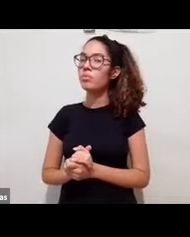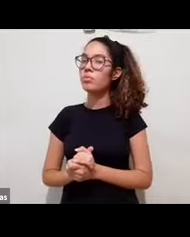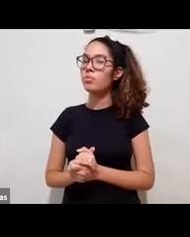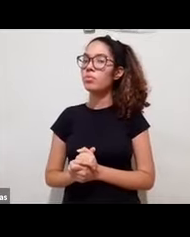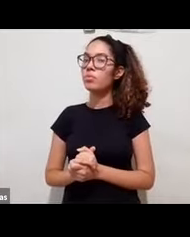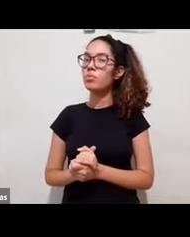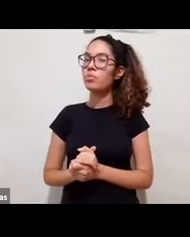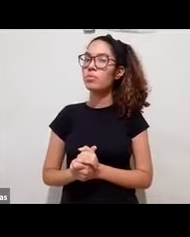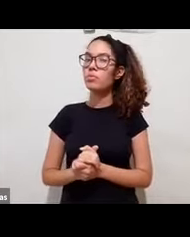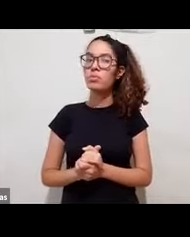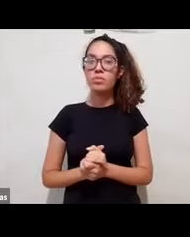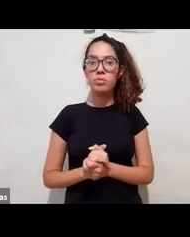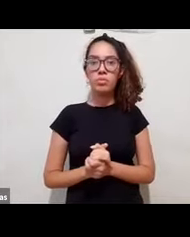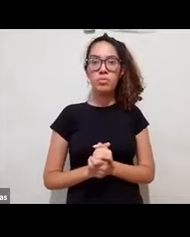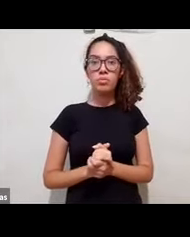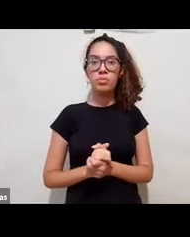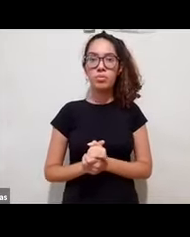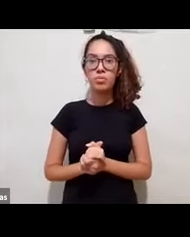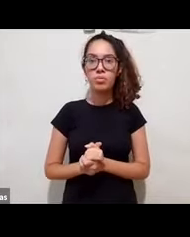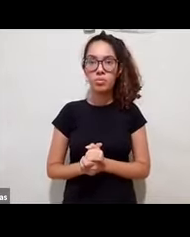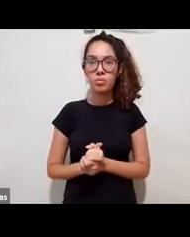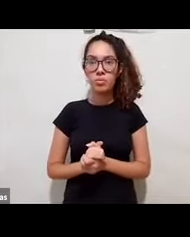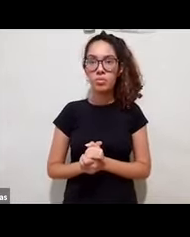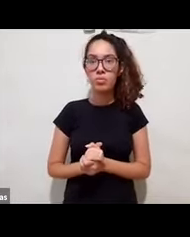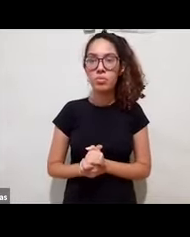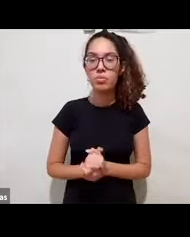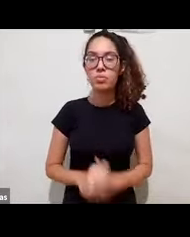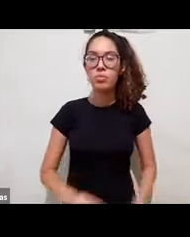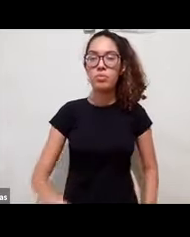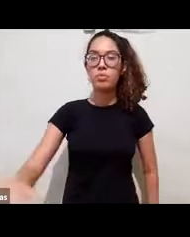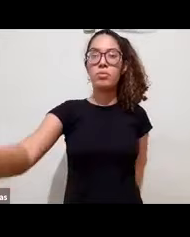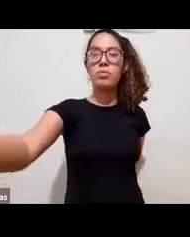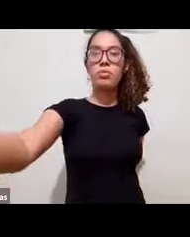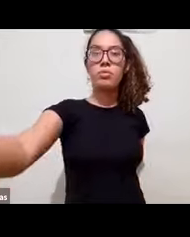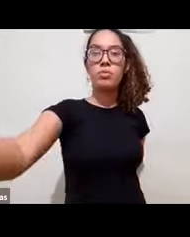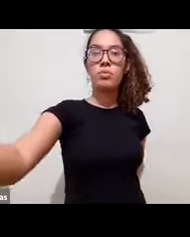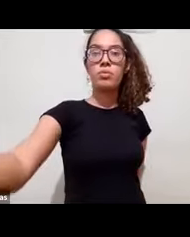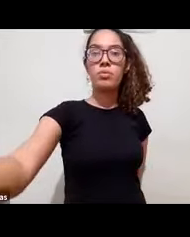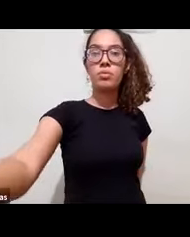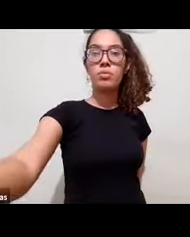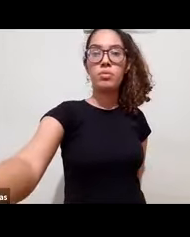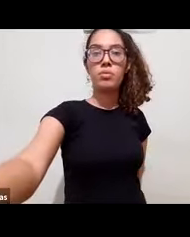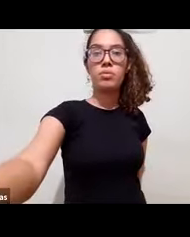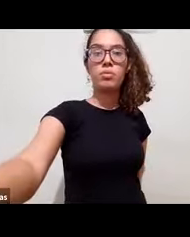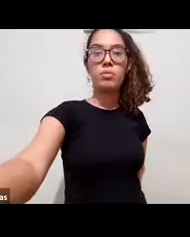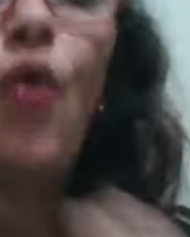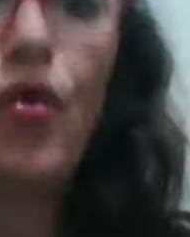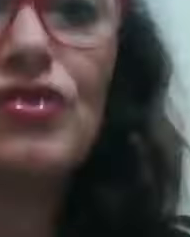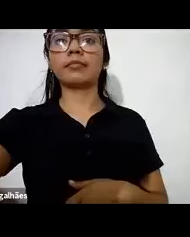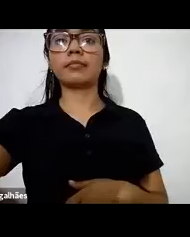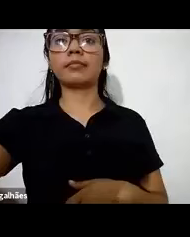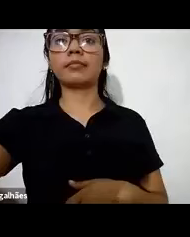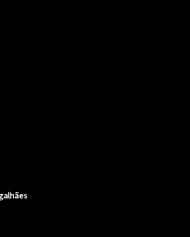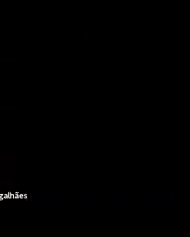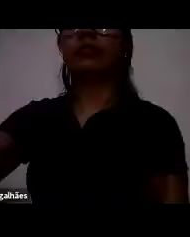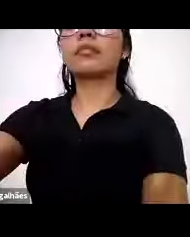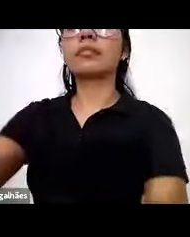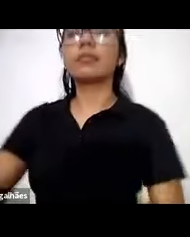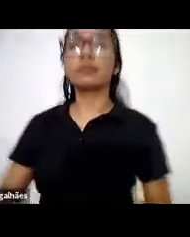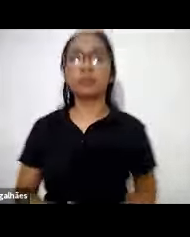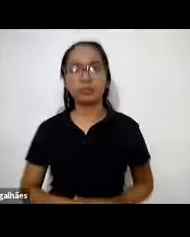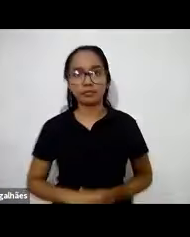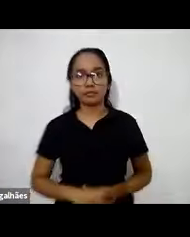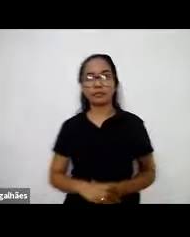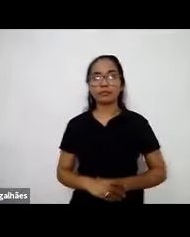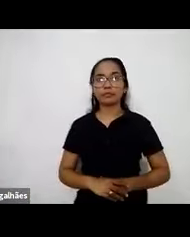psiquiátrico. E a normativa e o que se prevê enquanto política é que esses serviços possam ter condições de atender